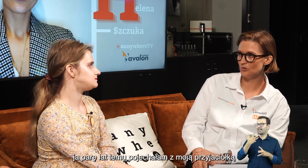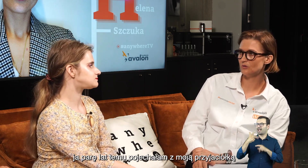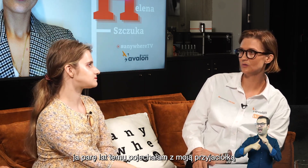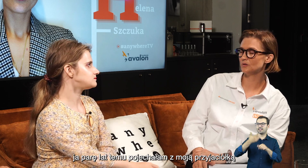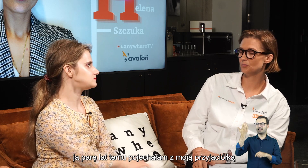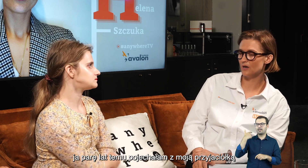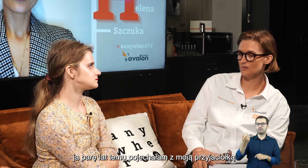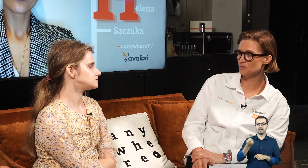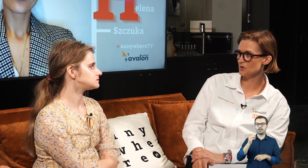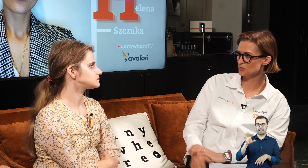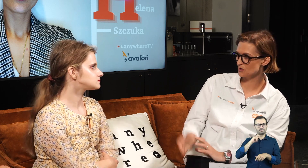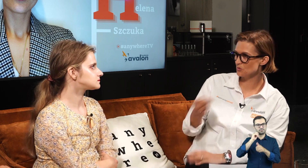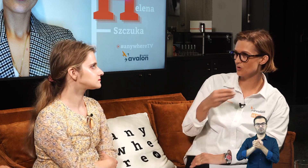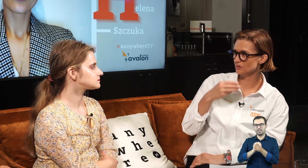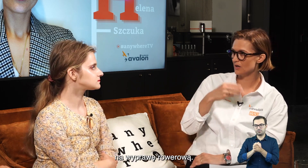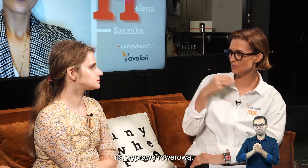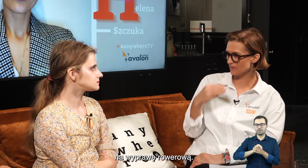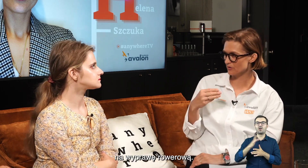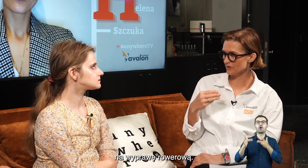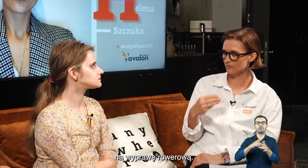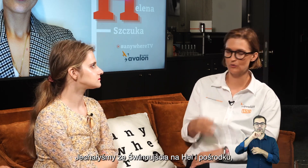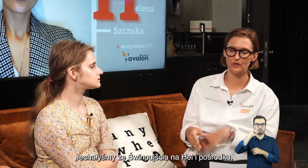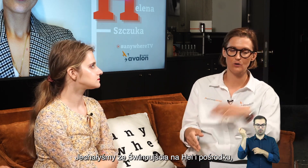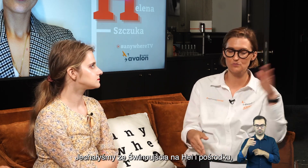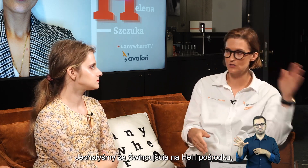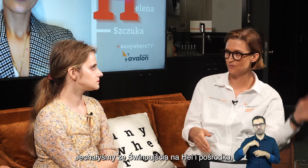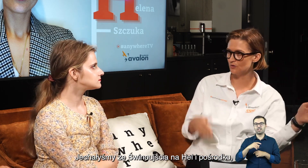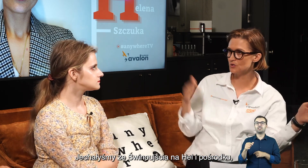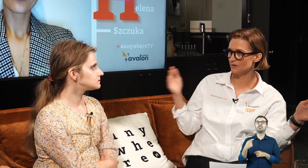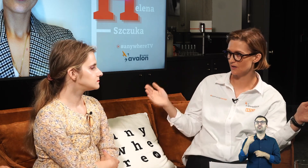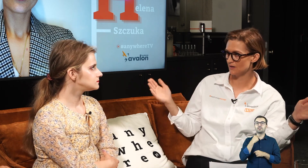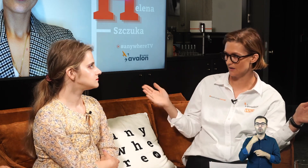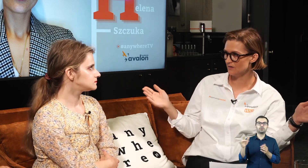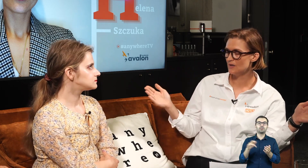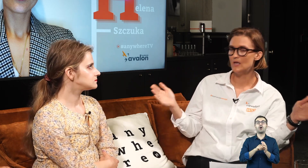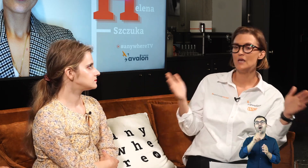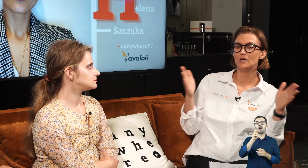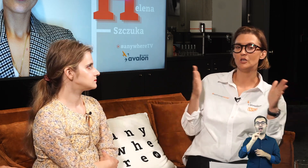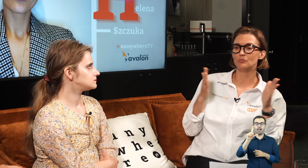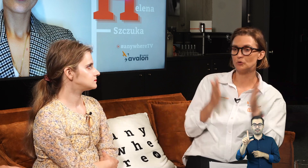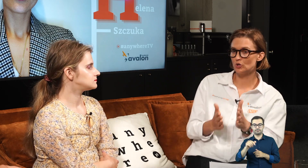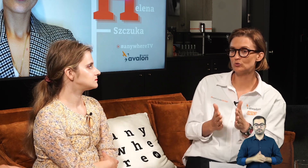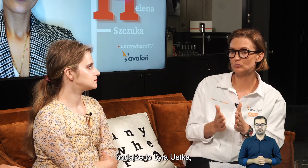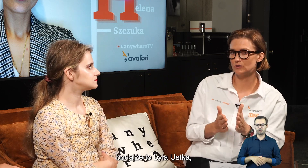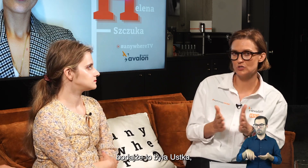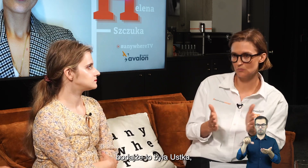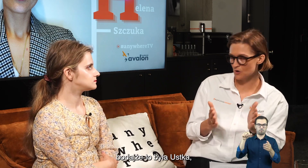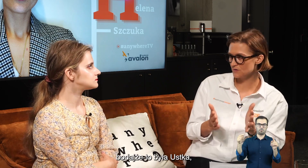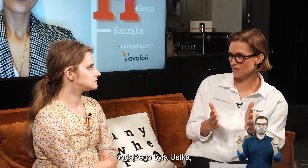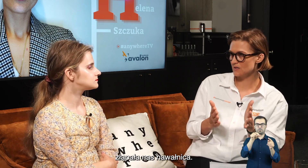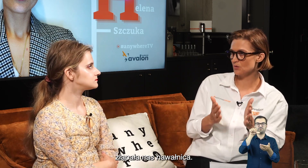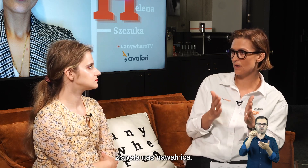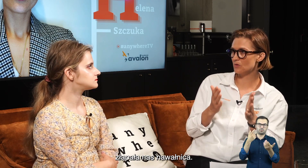temu pojechałam z moją przyjaciółką na wyprawę rowerową. Jechałyśmy ze Świnoujścia na Hel i w pośrodku, bodajże